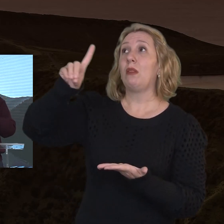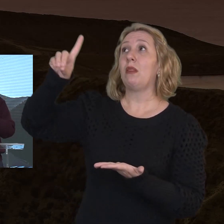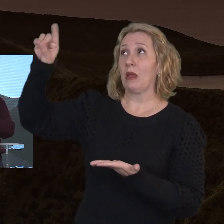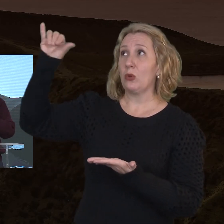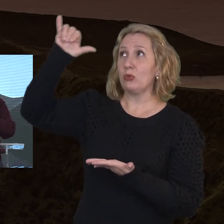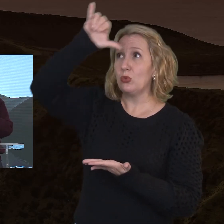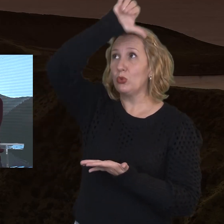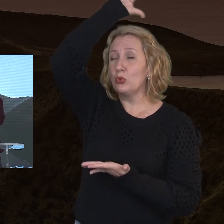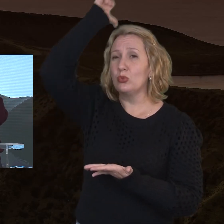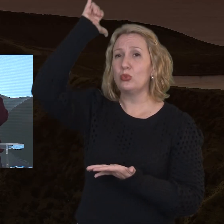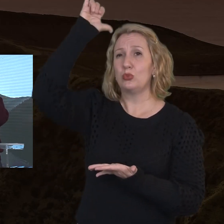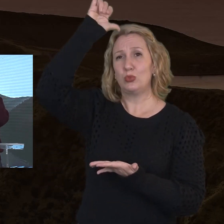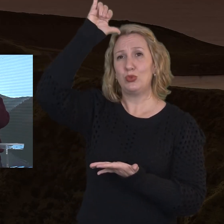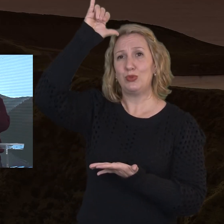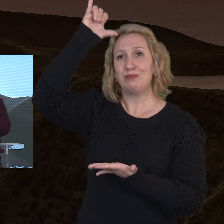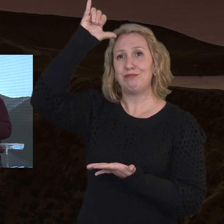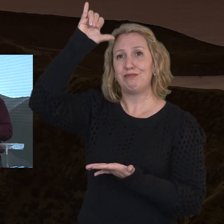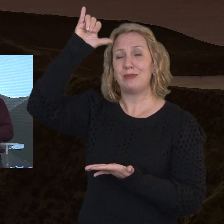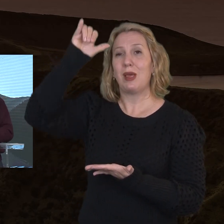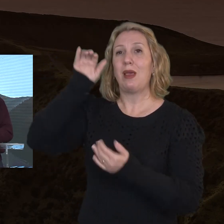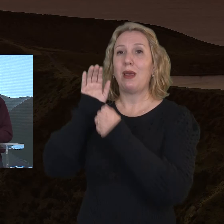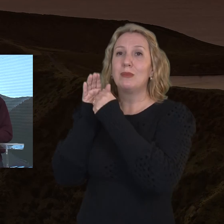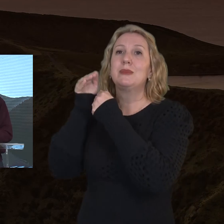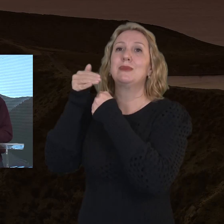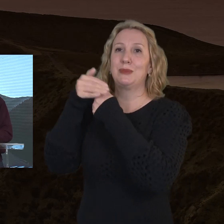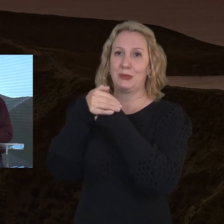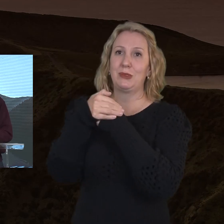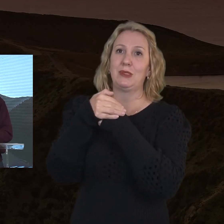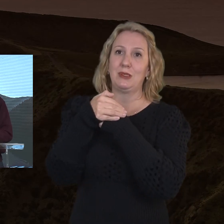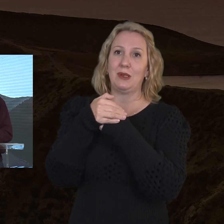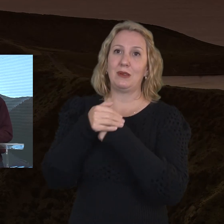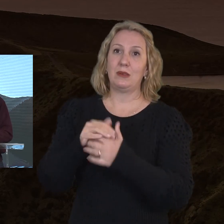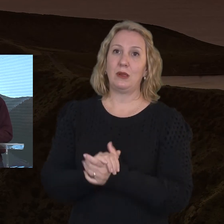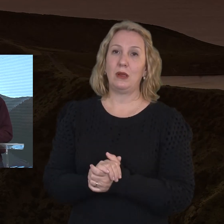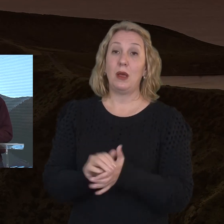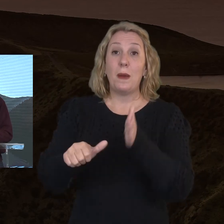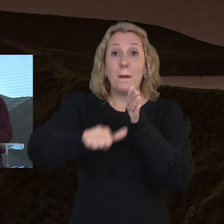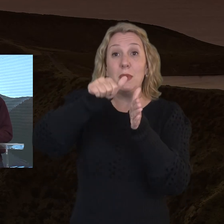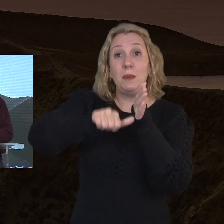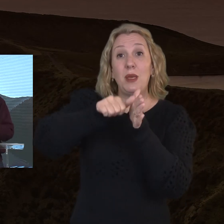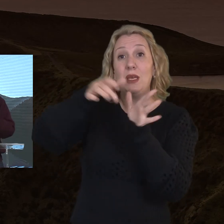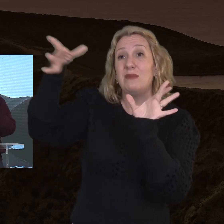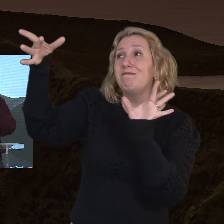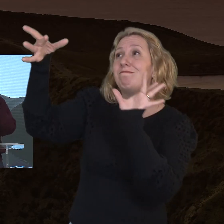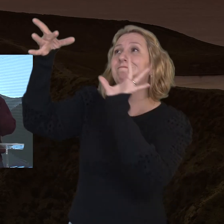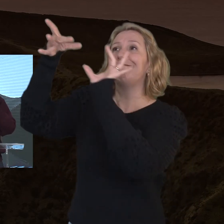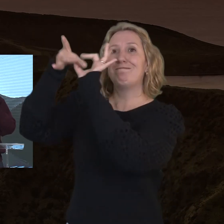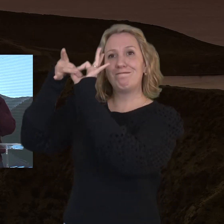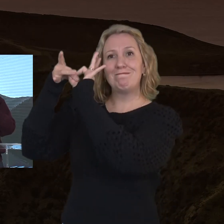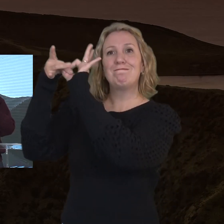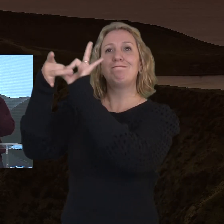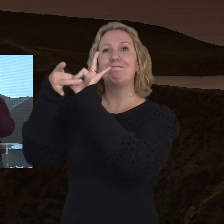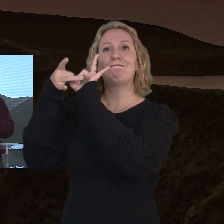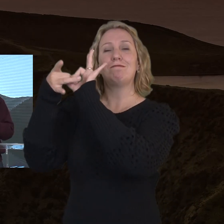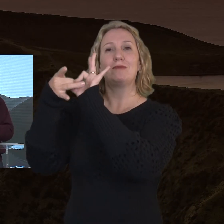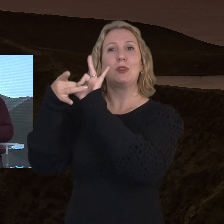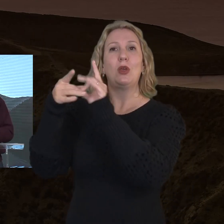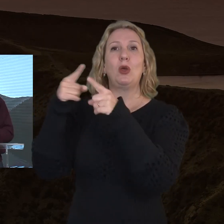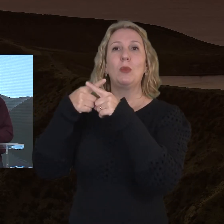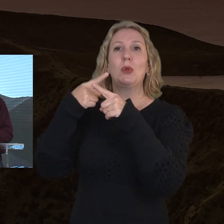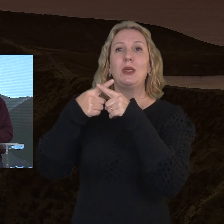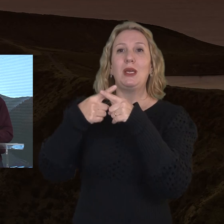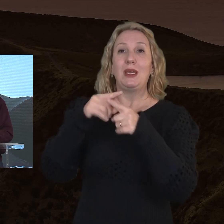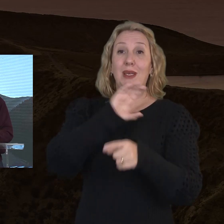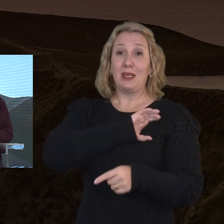proteger por um lado para nos vincular e aí ele e ele é o centro conector do